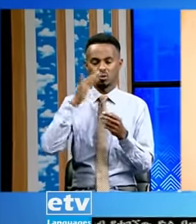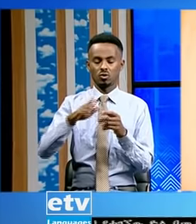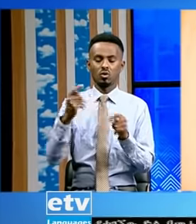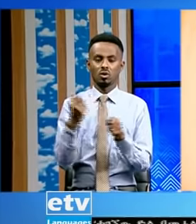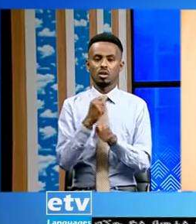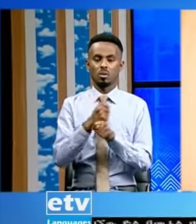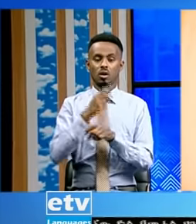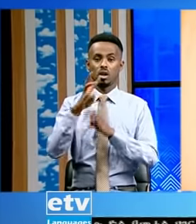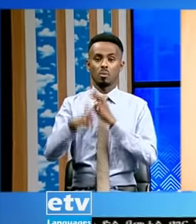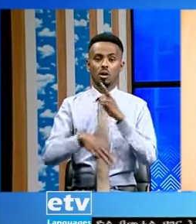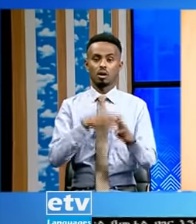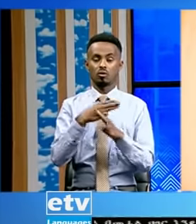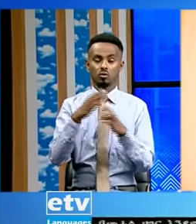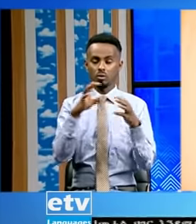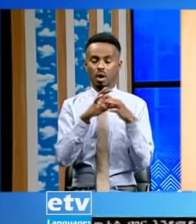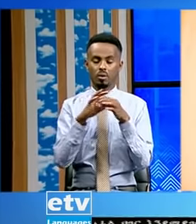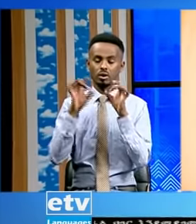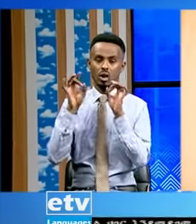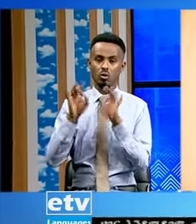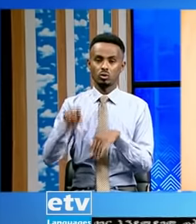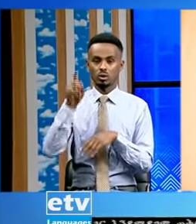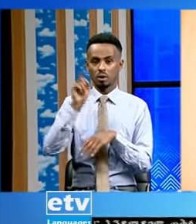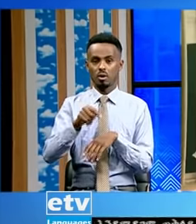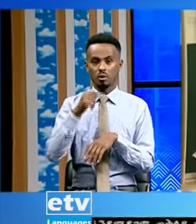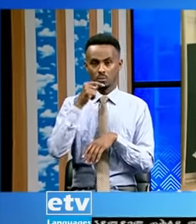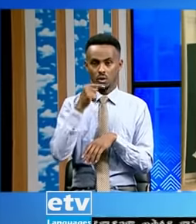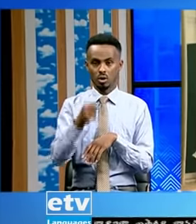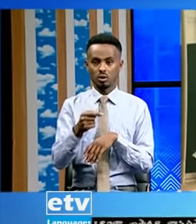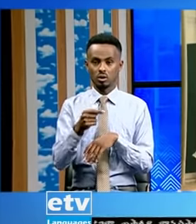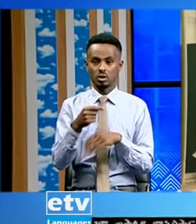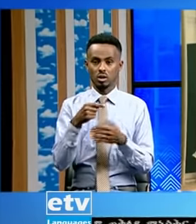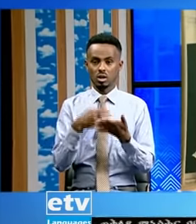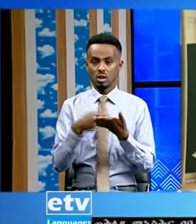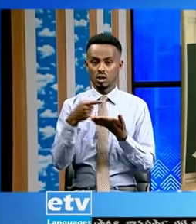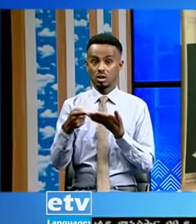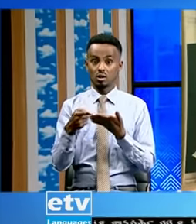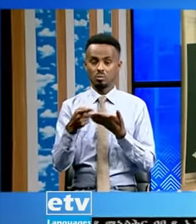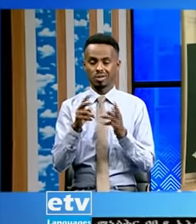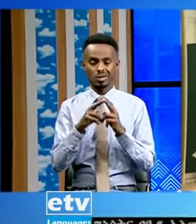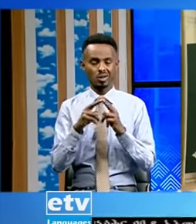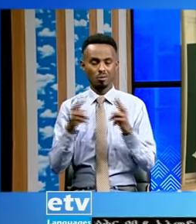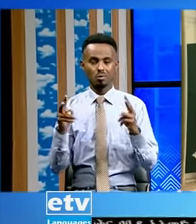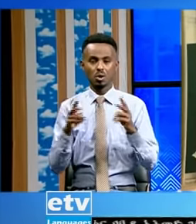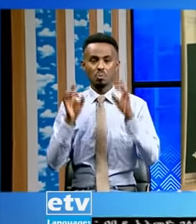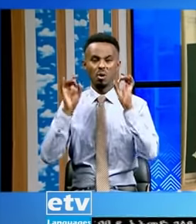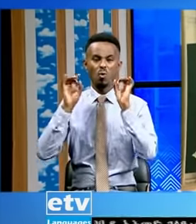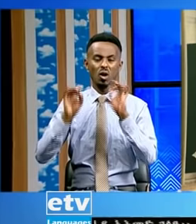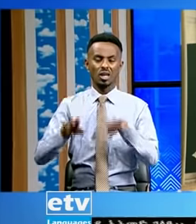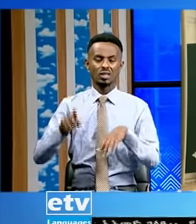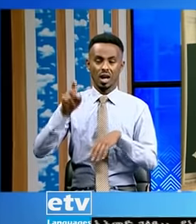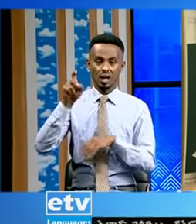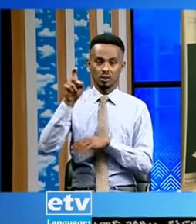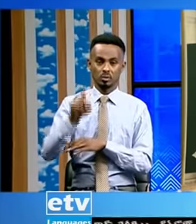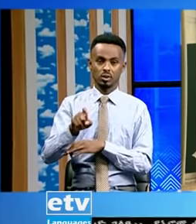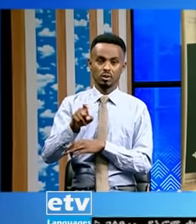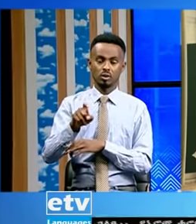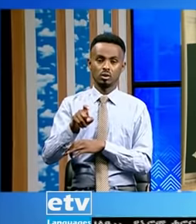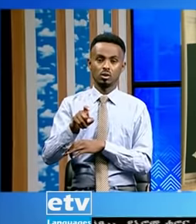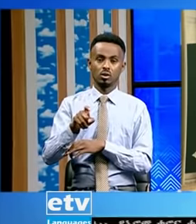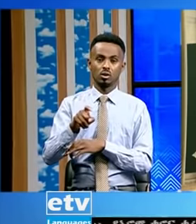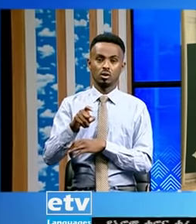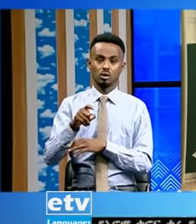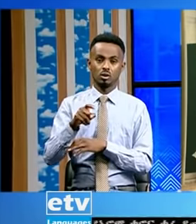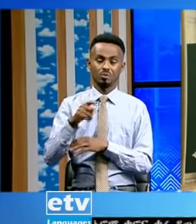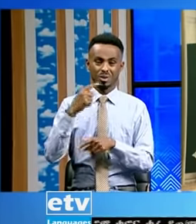ተግባር ዓለም አቀፉ ማህበረሰብ ሊያወግዝ ይገባል ብለዋል። እና ይሄንን በጣም ወገዝ ያለበት